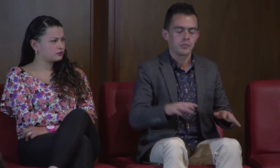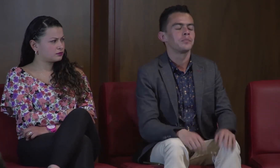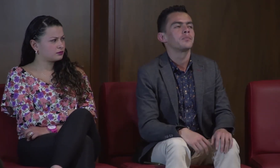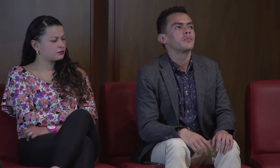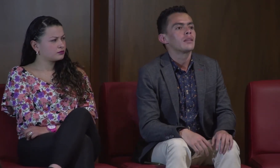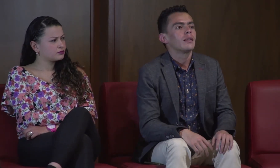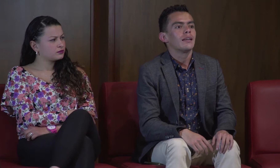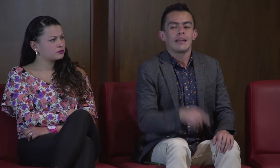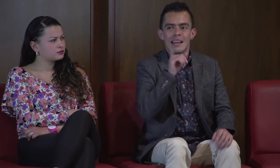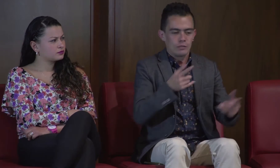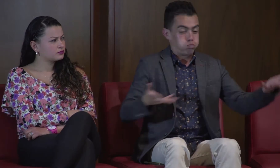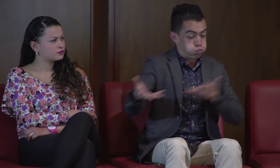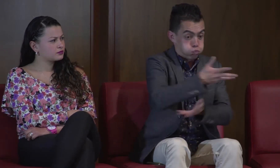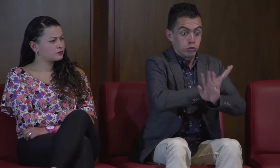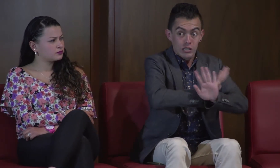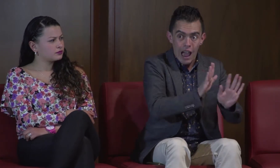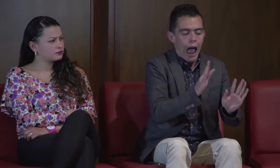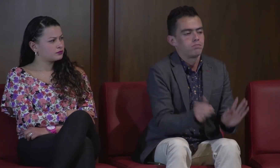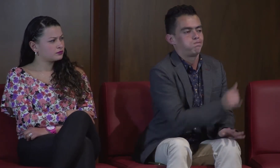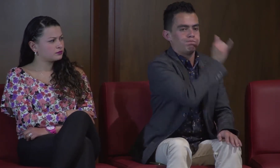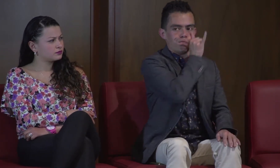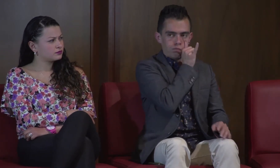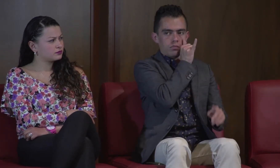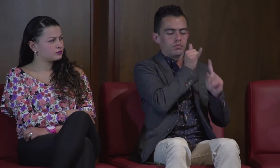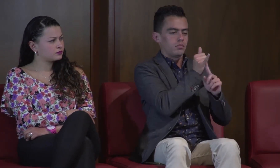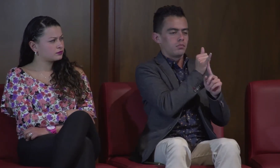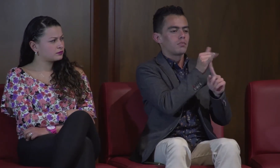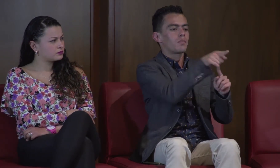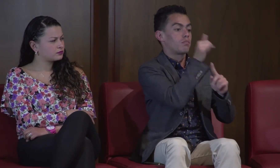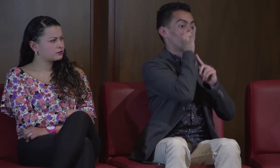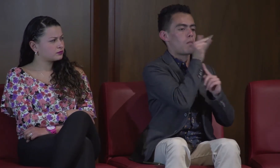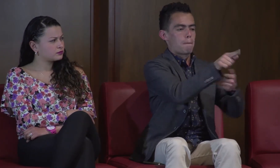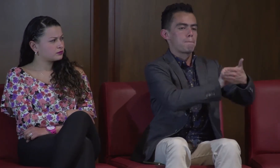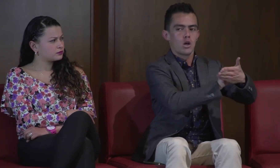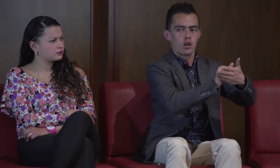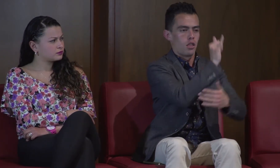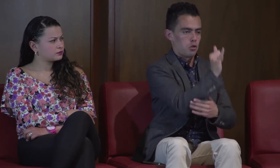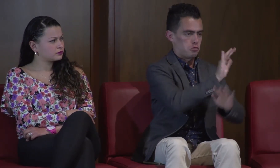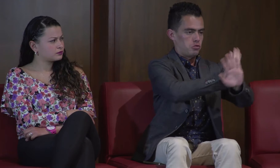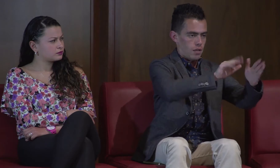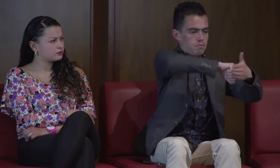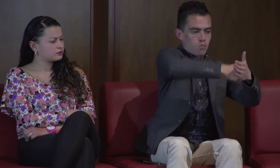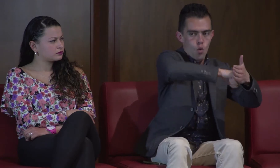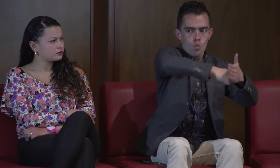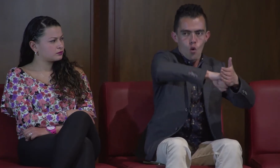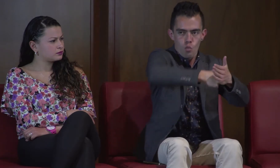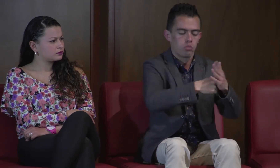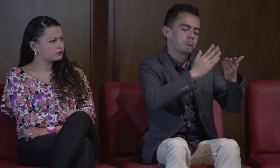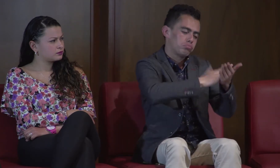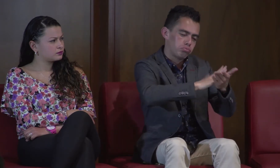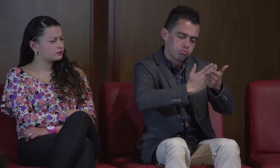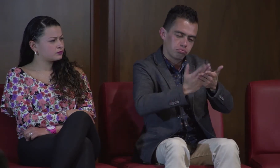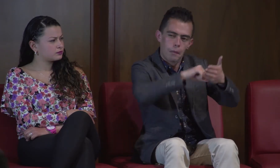visogestual. También tendríamos que pensar en otros asuntos extralingüísticos como el espacio, los gestos, y ya luego de esas discusiones empezábamos a